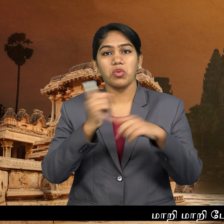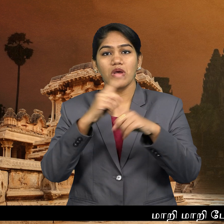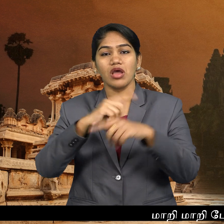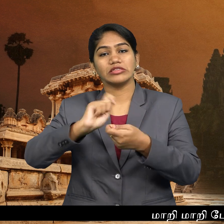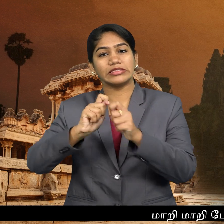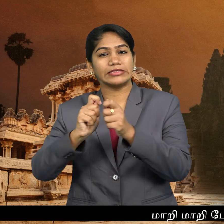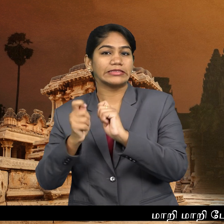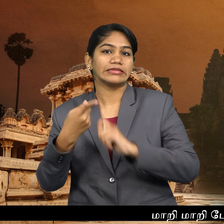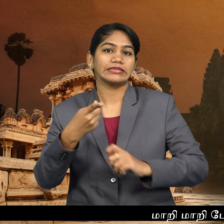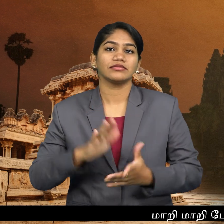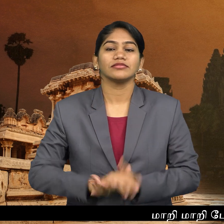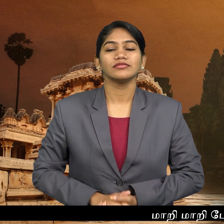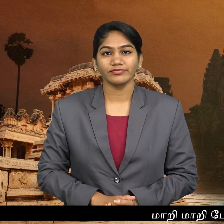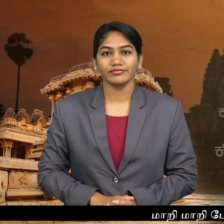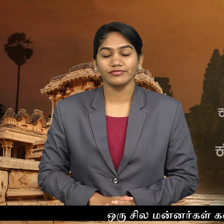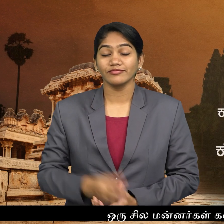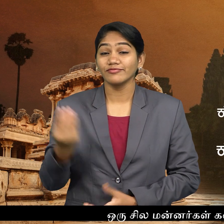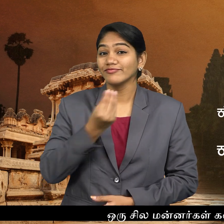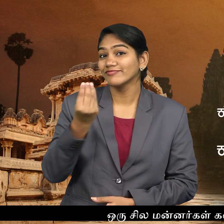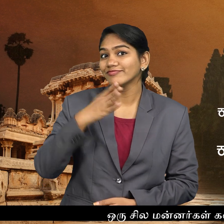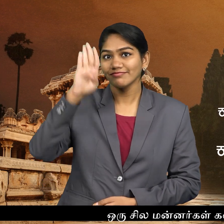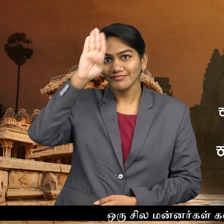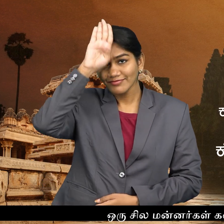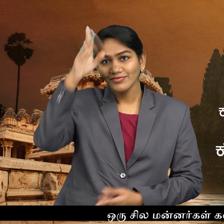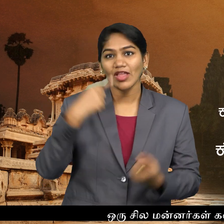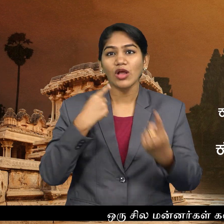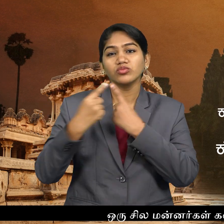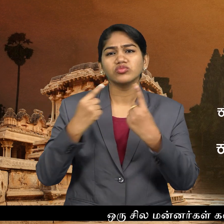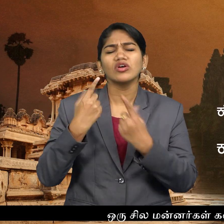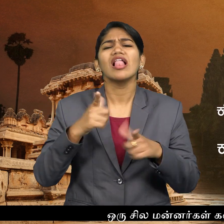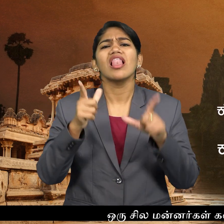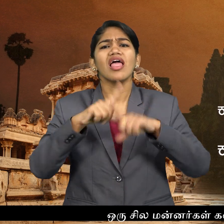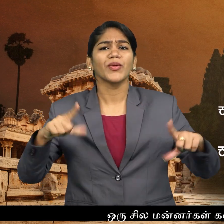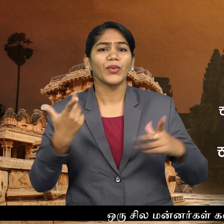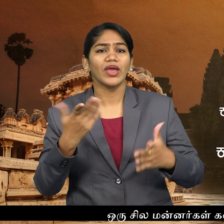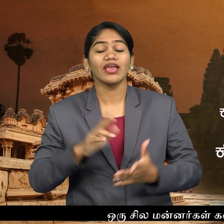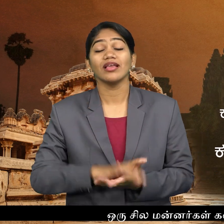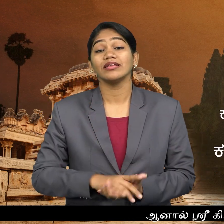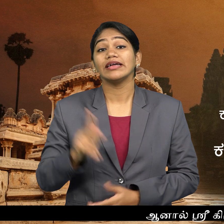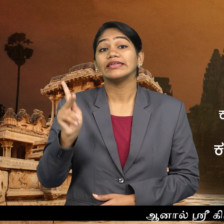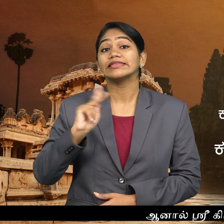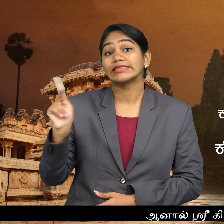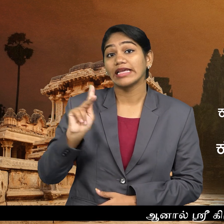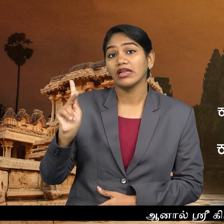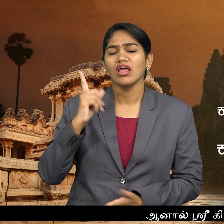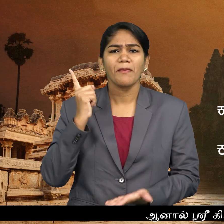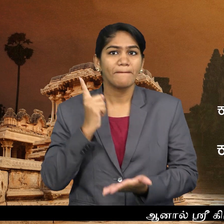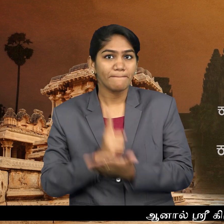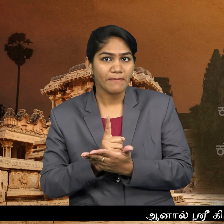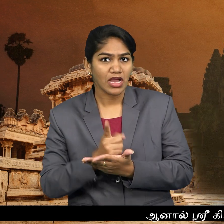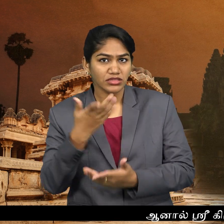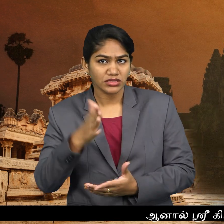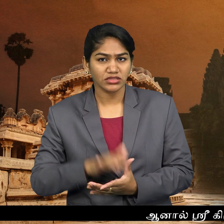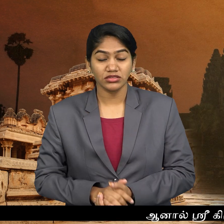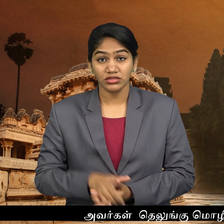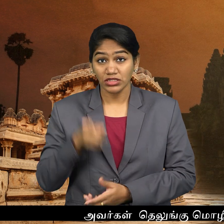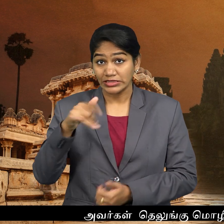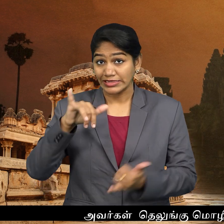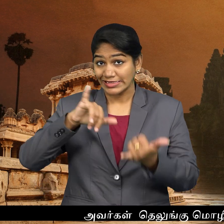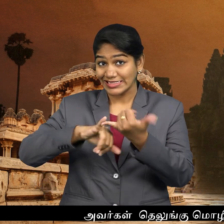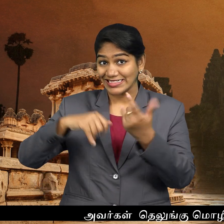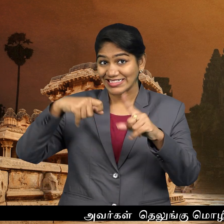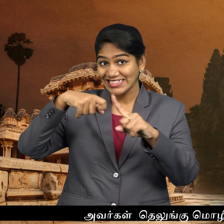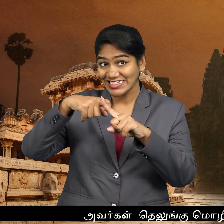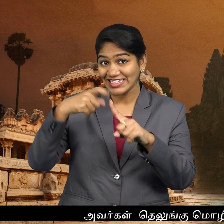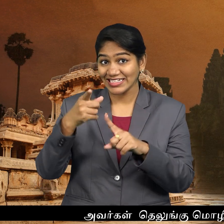ஒரு சில மன்னர்கள் கன்னடத்தில் பேசினர், ஆனால் ஸ்ரீ கிருஷ்ண தேவராயர்